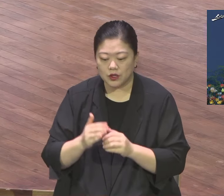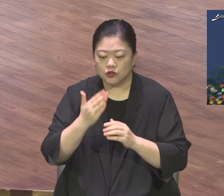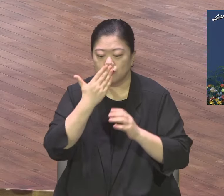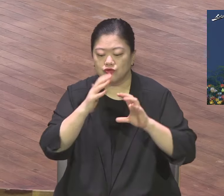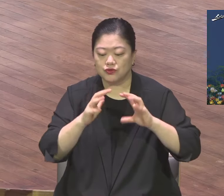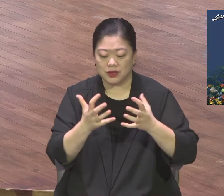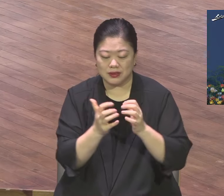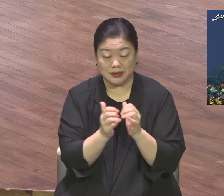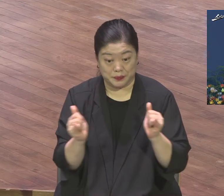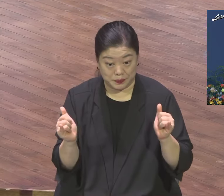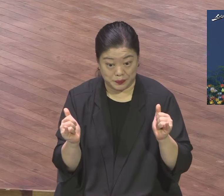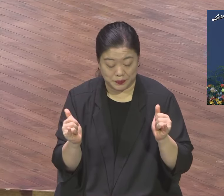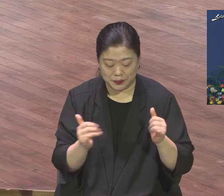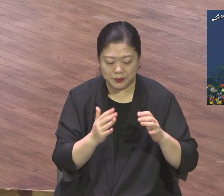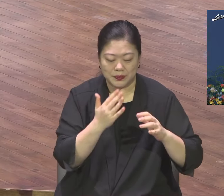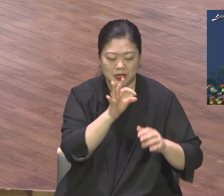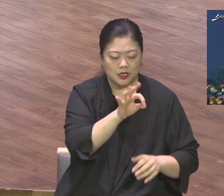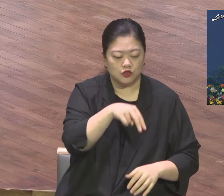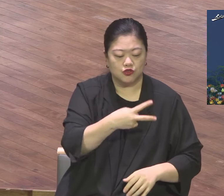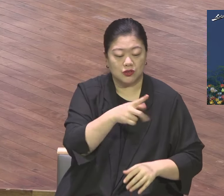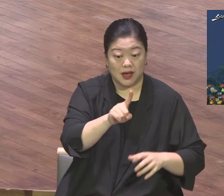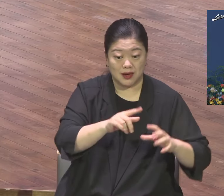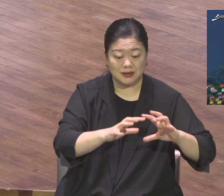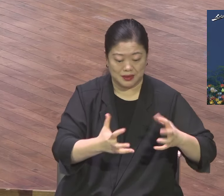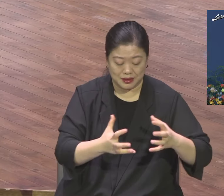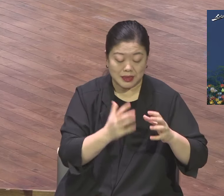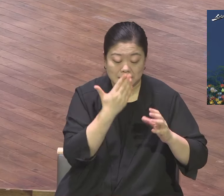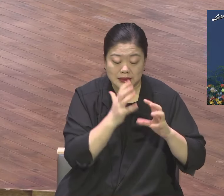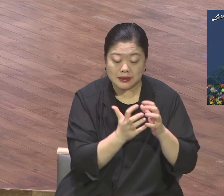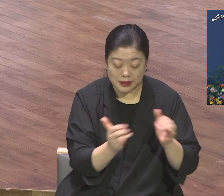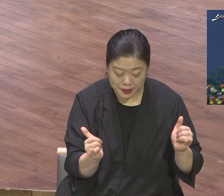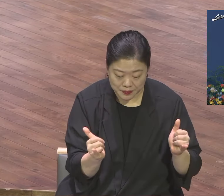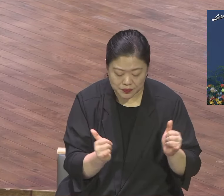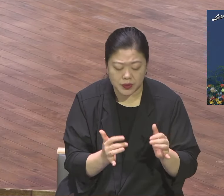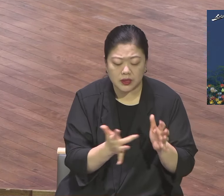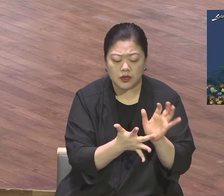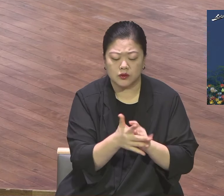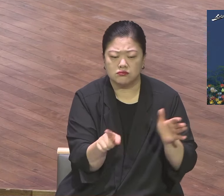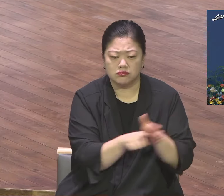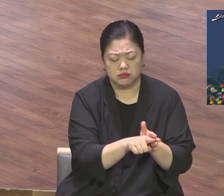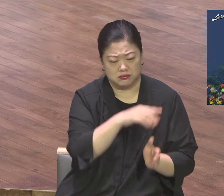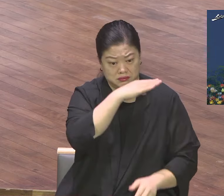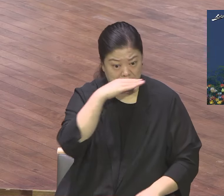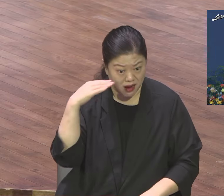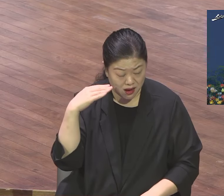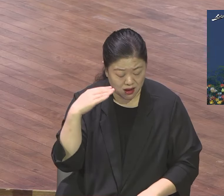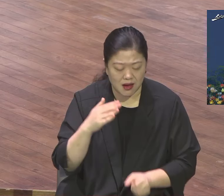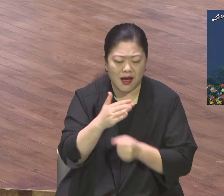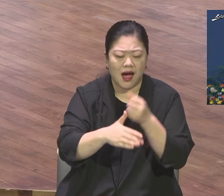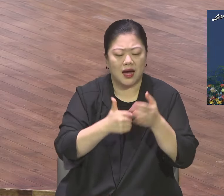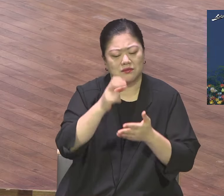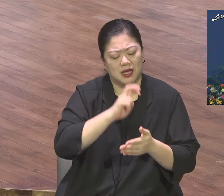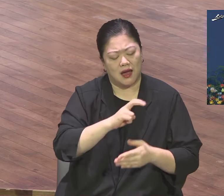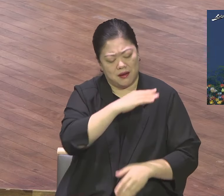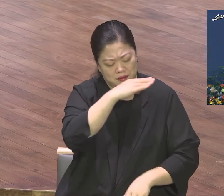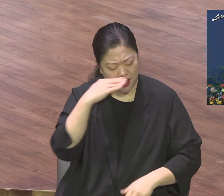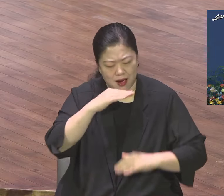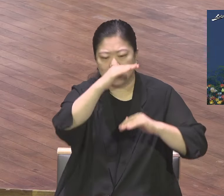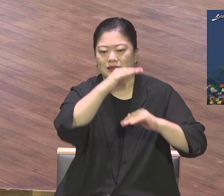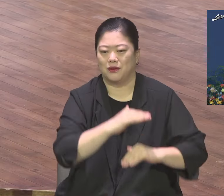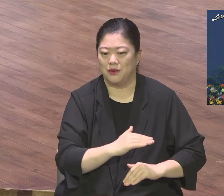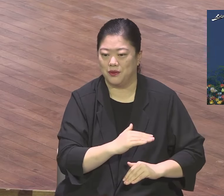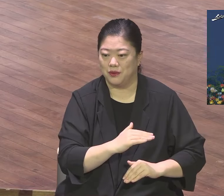나옵니다. 종말의 날에 구원받은 이스라엘 백성들, 남은 자들이 하나님의 구원하심을 찬양하는 그런 예언이 쭉